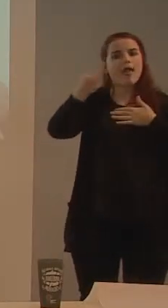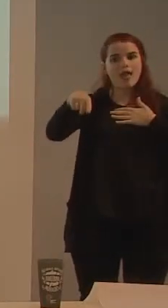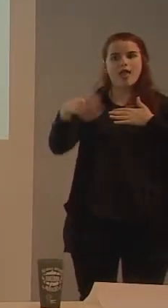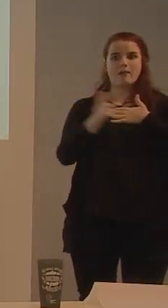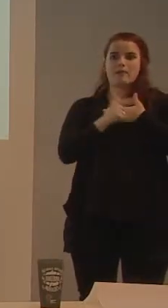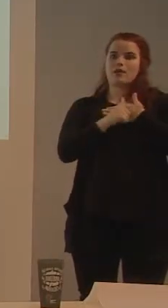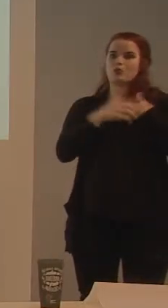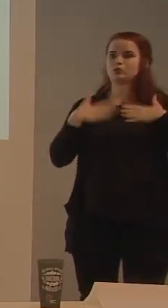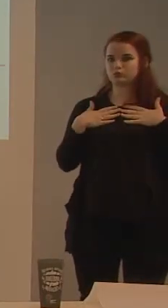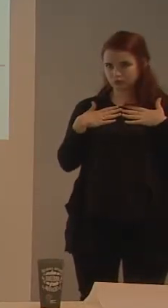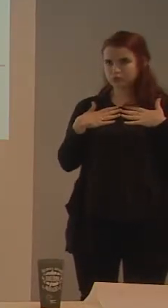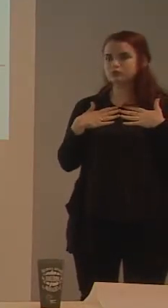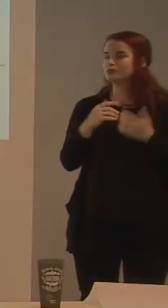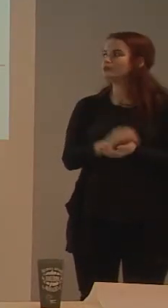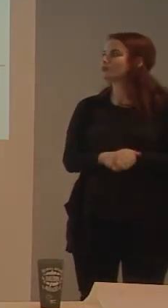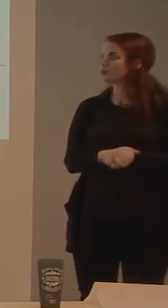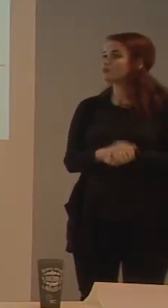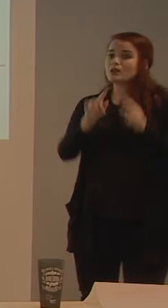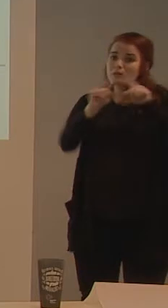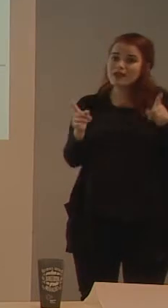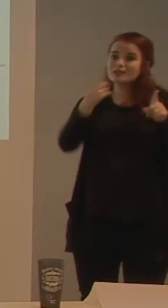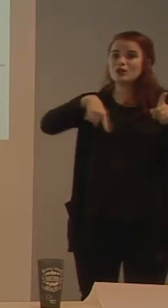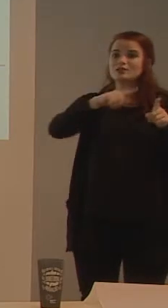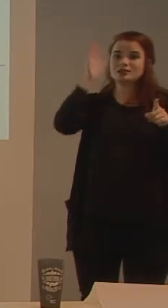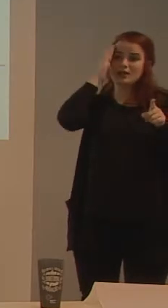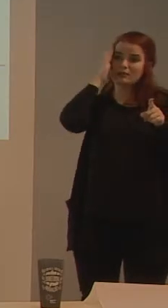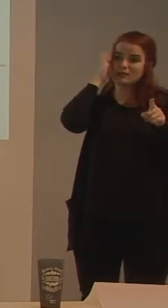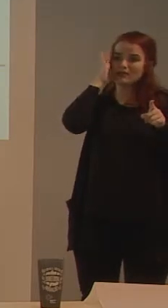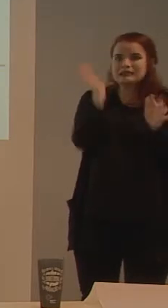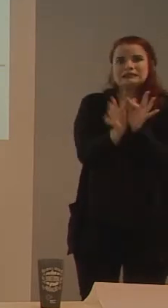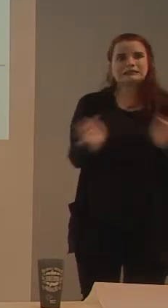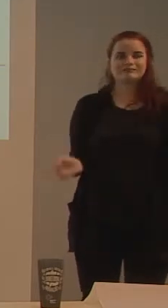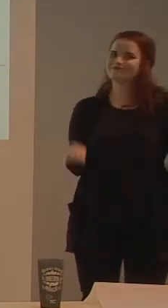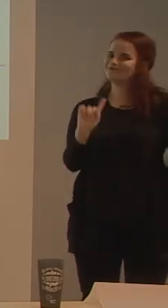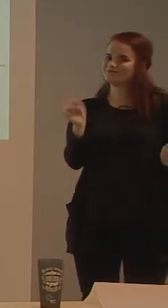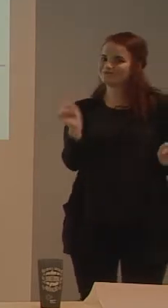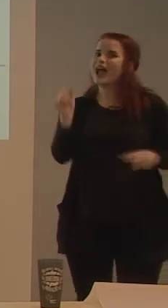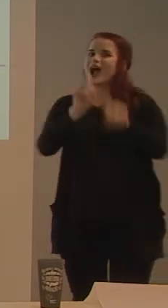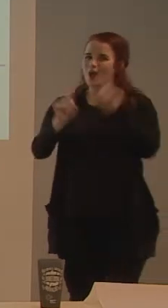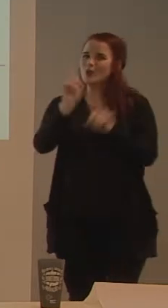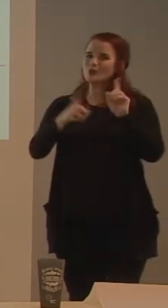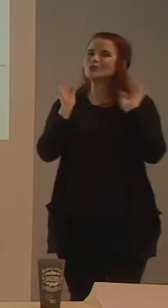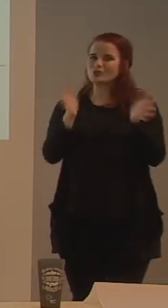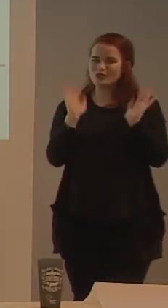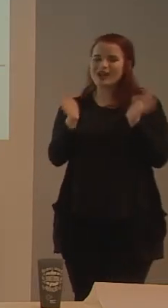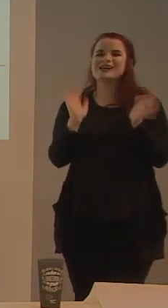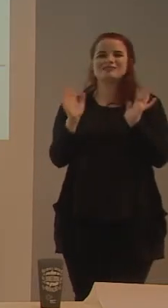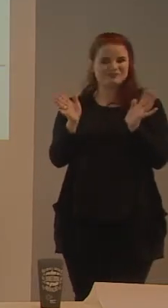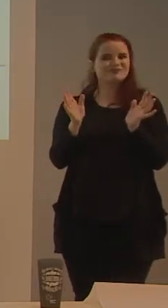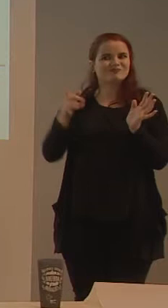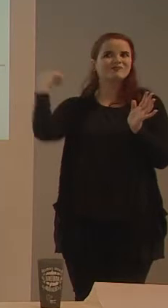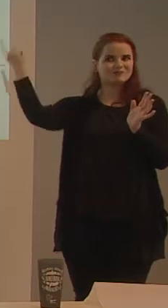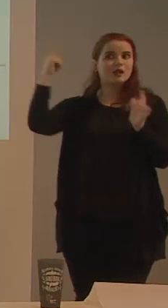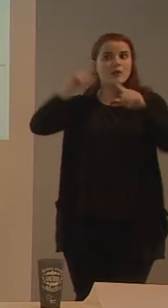gente faz. Mas a gente sabe que não é suficiente contar histórias mais diversas, porque tem muita gente que já faz isso, é importante, mas a gente